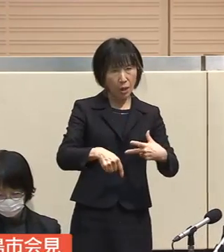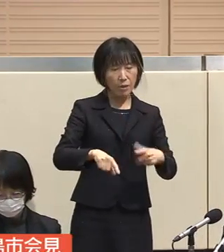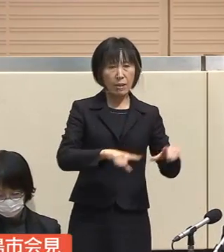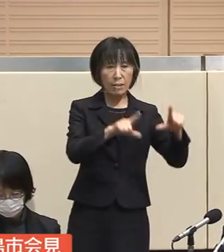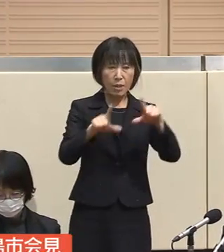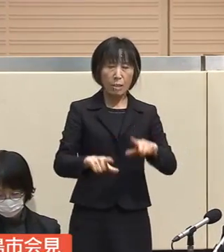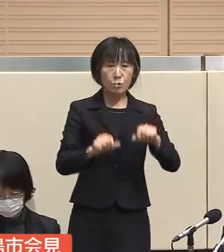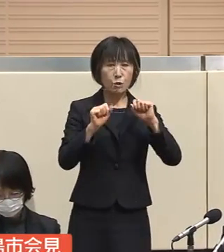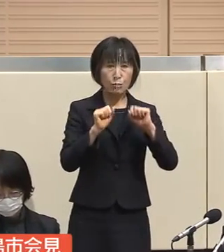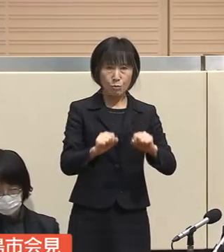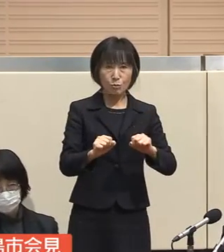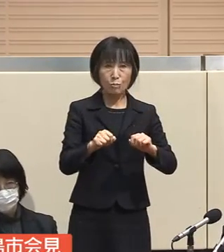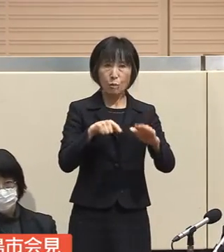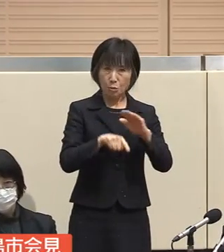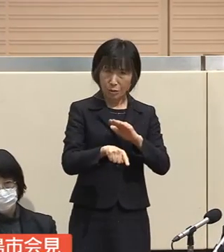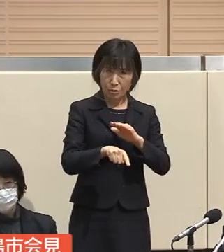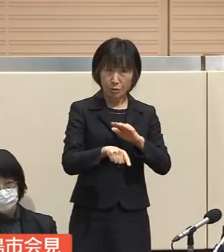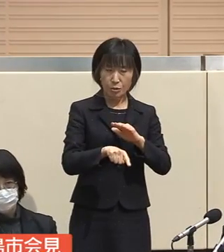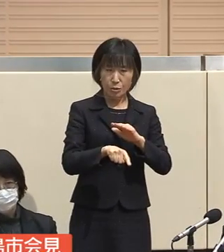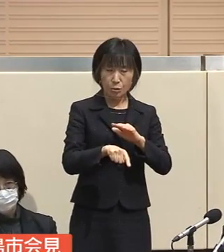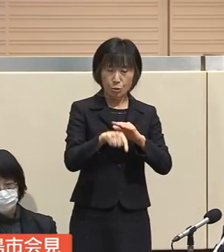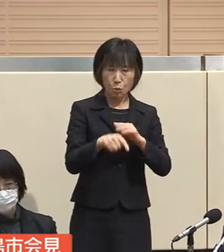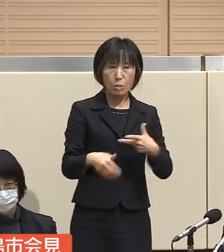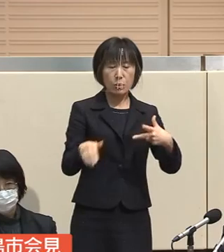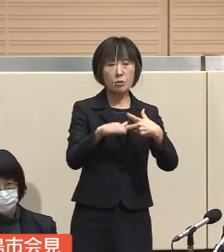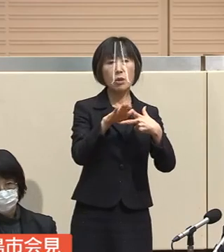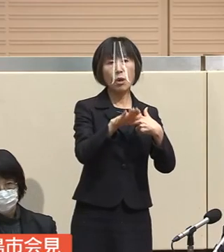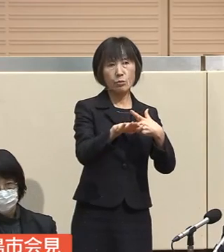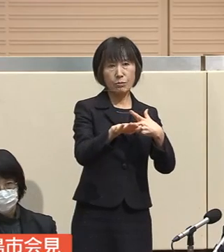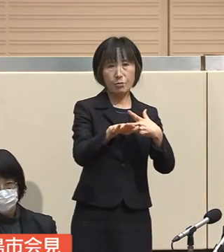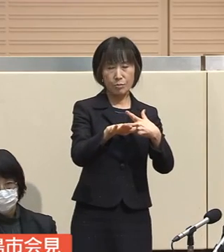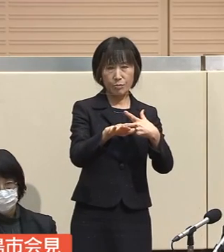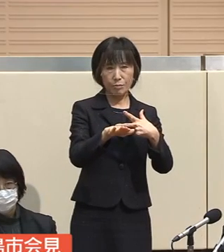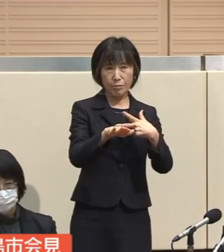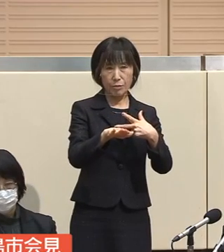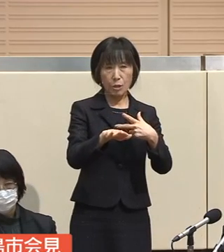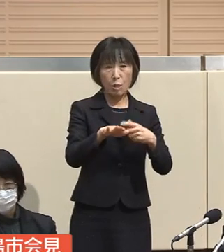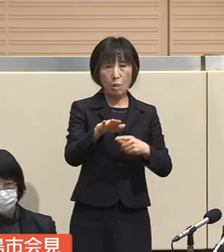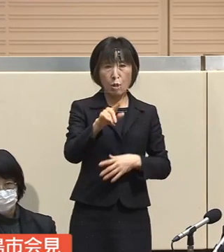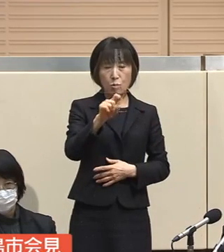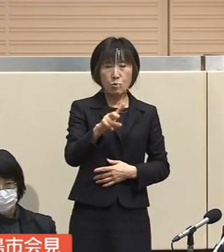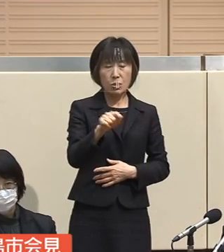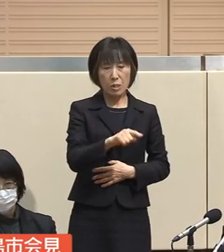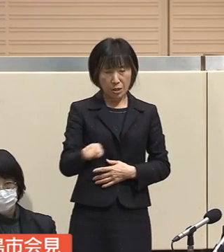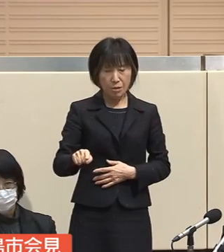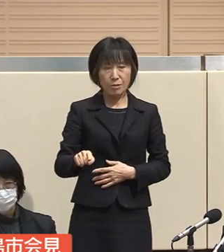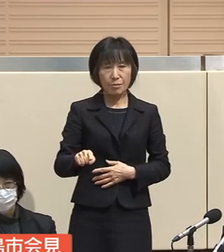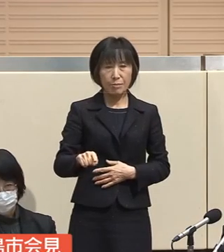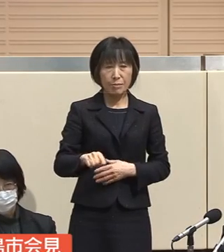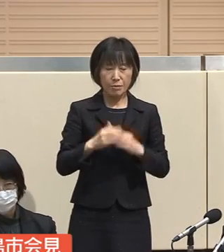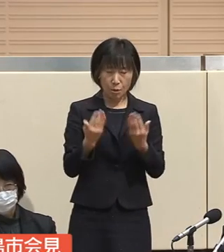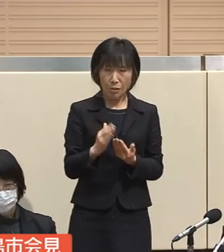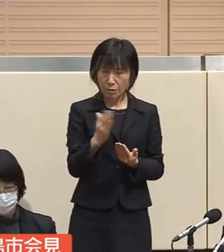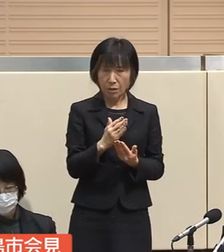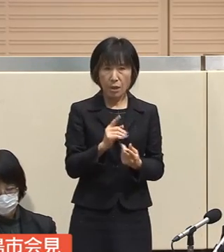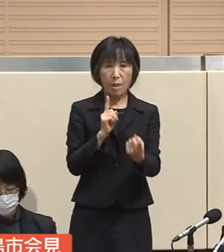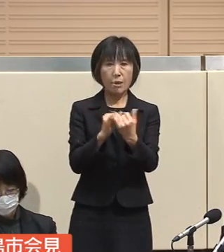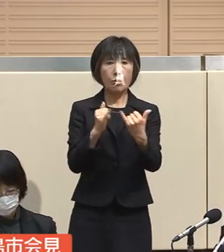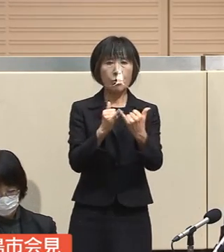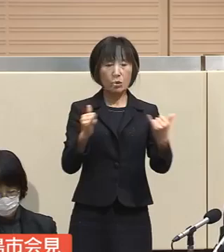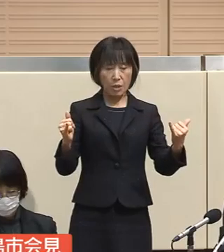まり過ごしていらっしゃる、そういう施設であって全員、12人が全員ではなくて対象者は14 名、はい、対象者